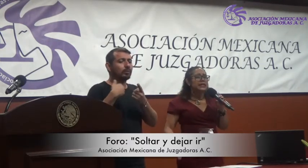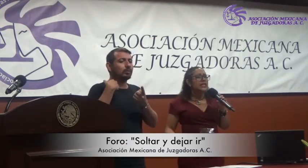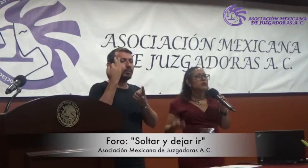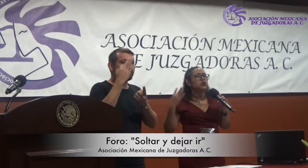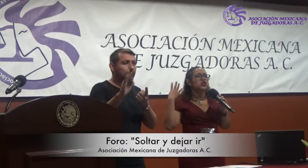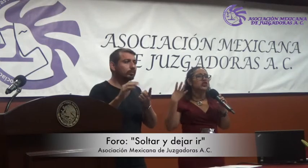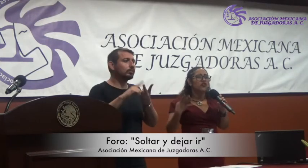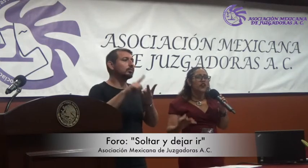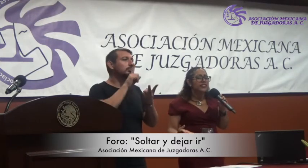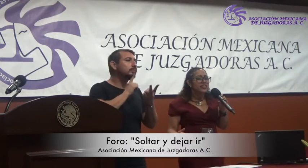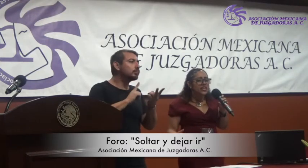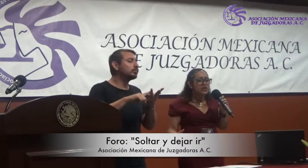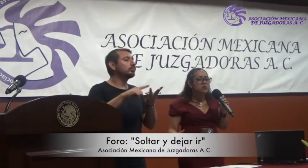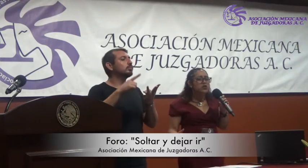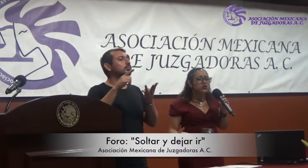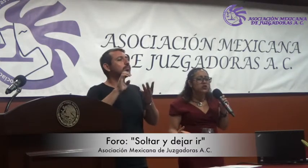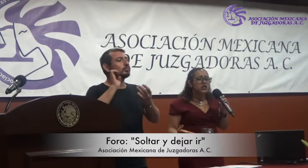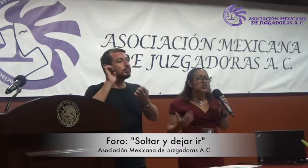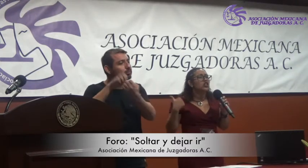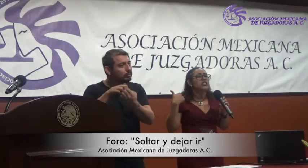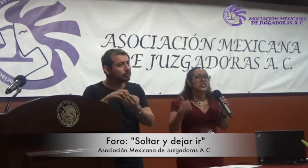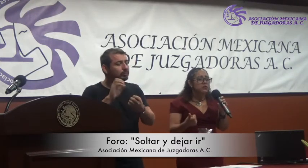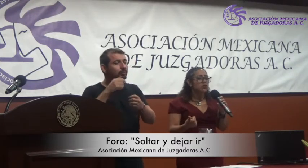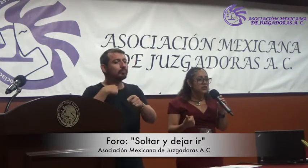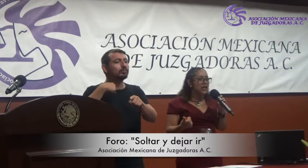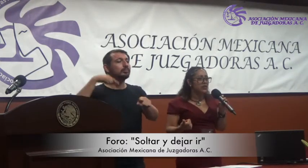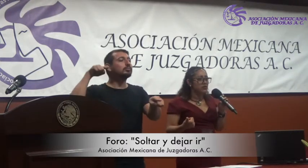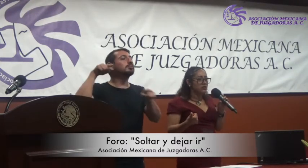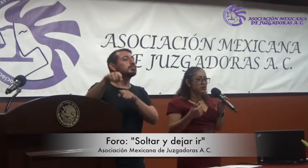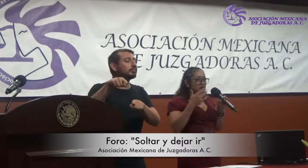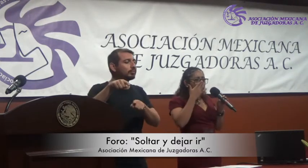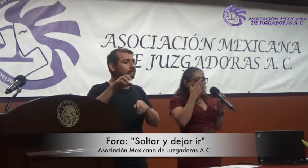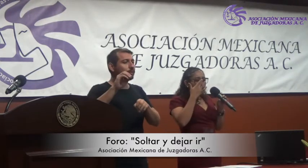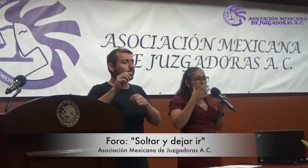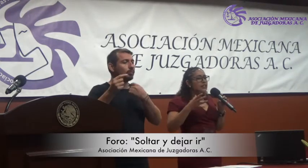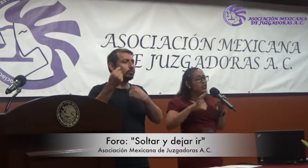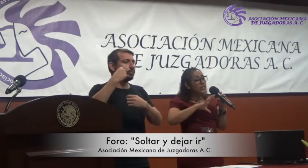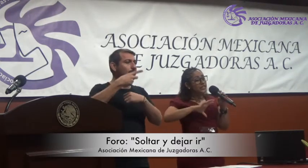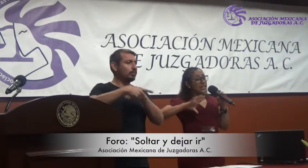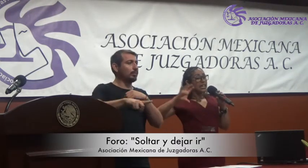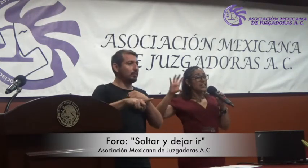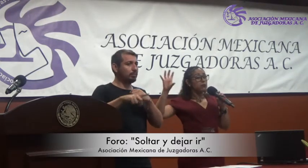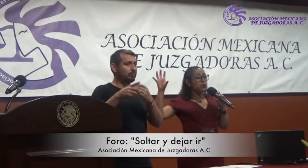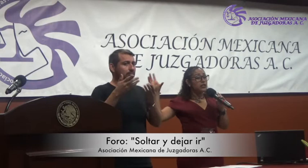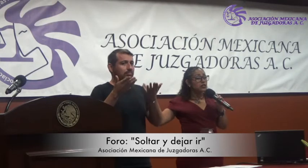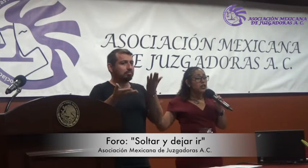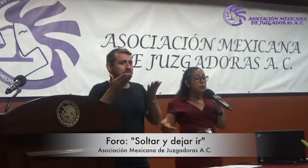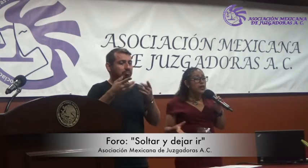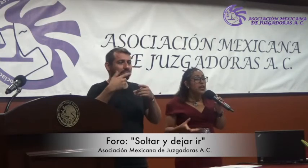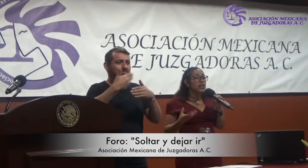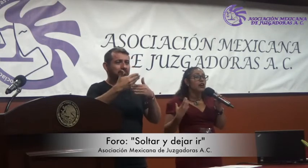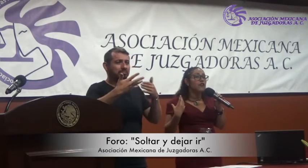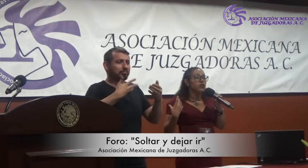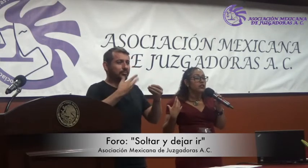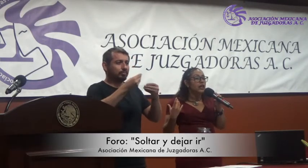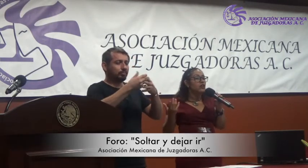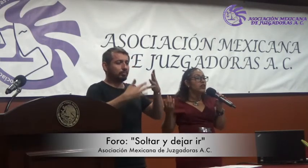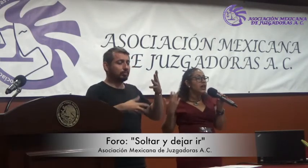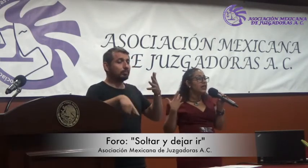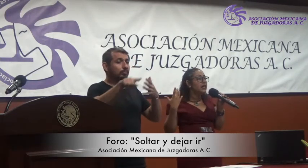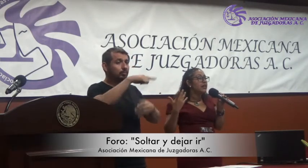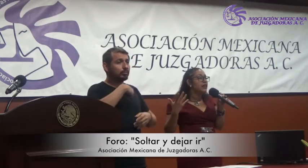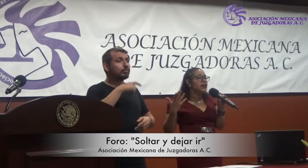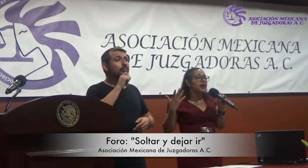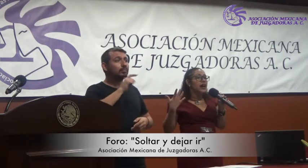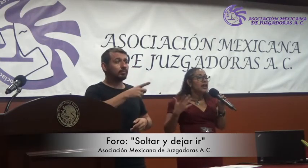nos mentimos, nos ofendimos, nos hicimos daño. Y entonces ese proceso también hay que afrontarlo